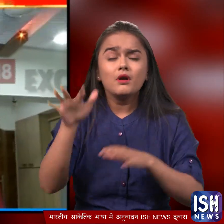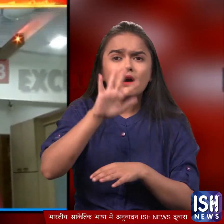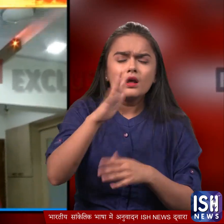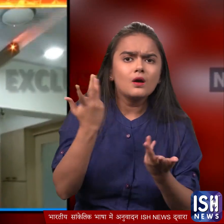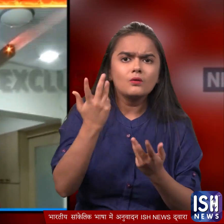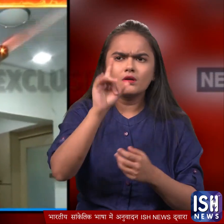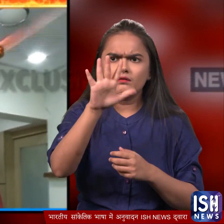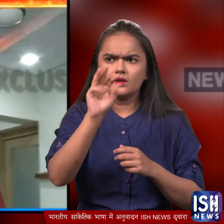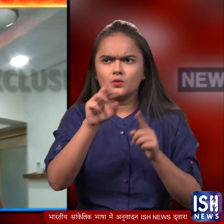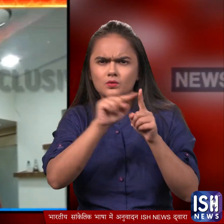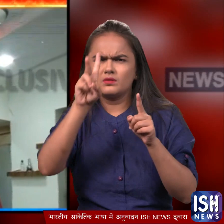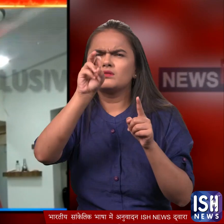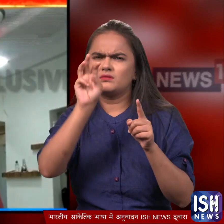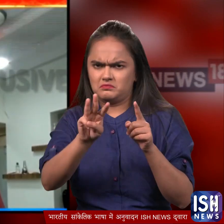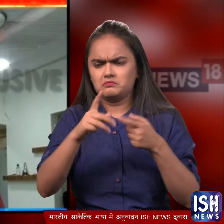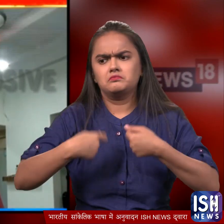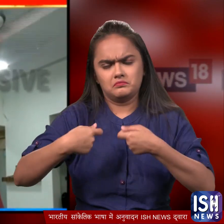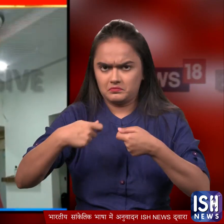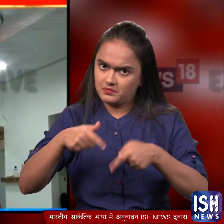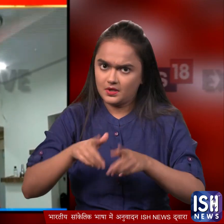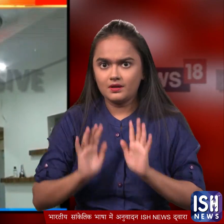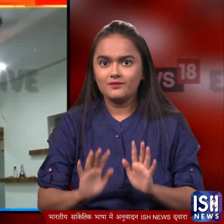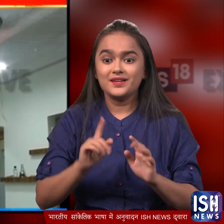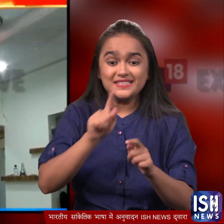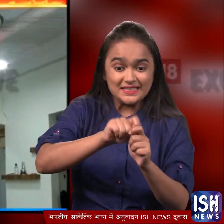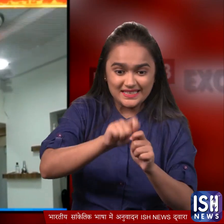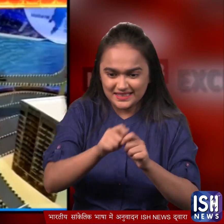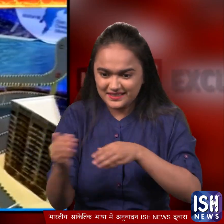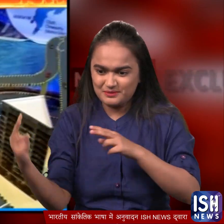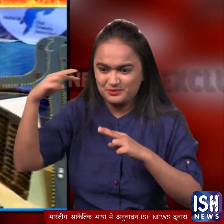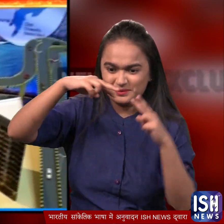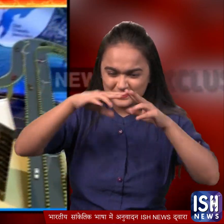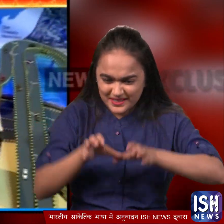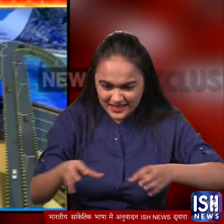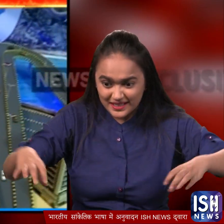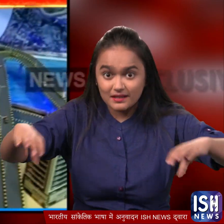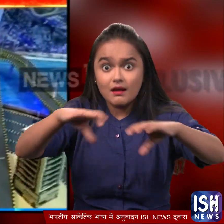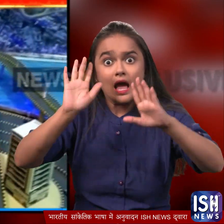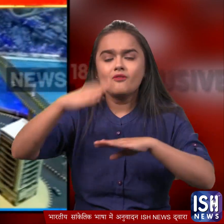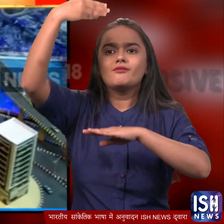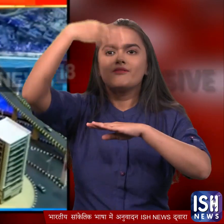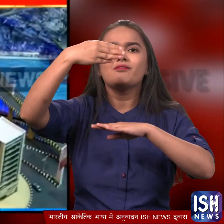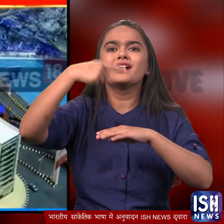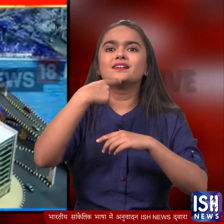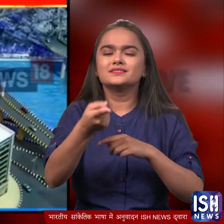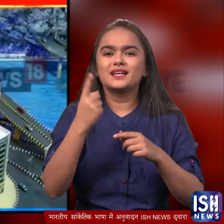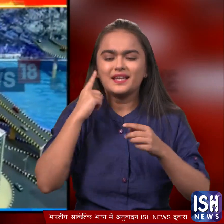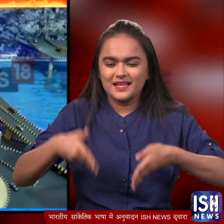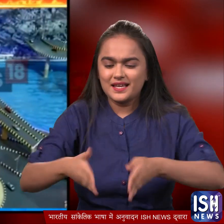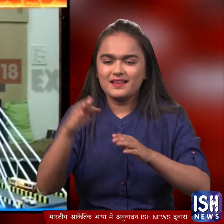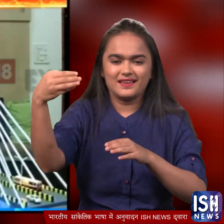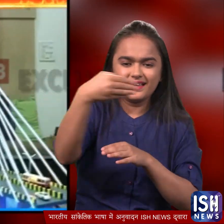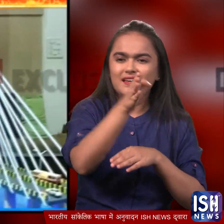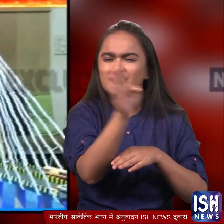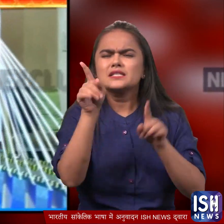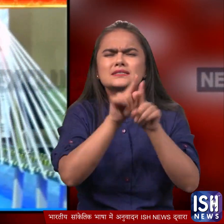ये बनाने के लिए करीबन 15 से 20 हजार रुपए का ऑलमोस्ट खर्चा आया है अभी तक। इस मॉडल की सजावट में ठीक उसी तरह कई साइन बोर्ड भी लगाए